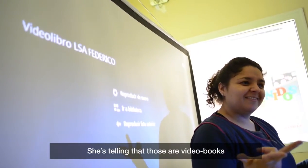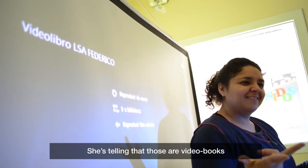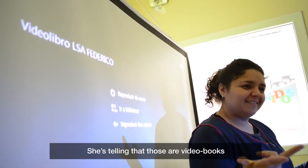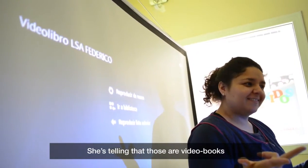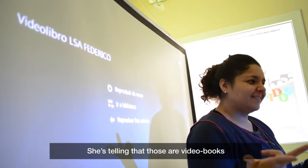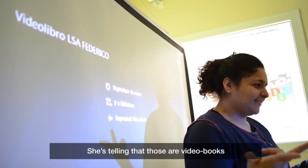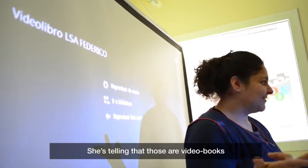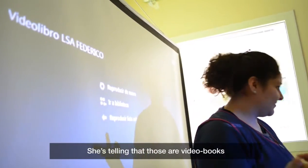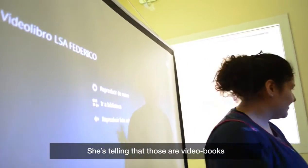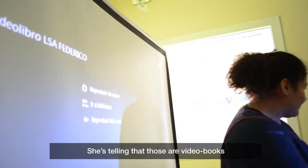diciendo que son los videolibros.